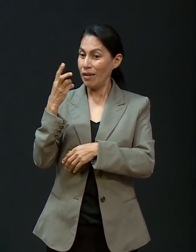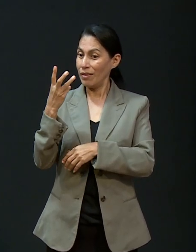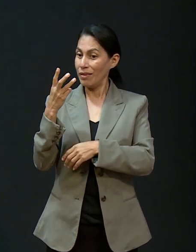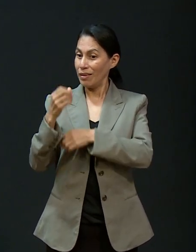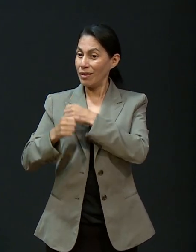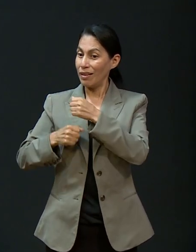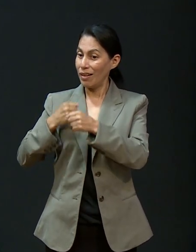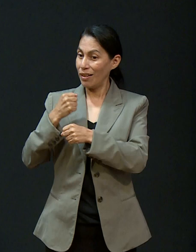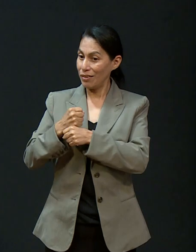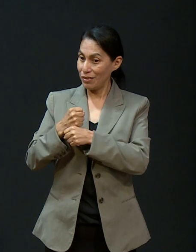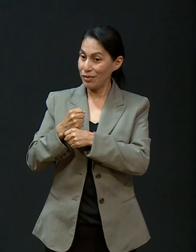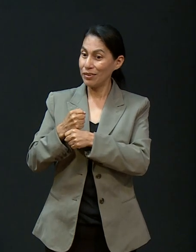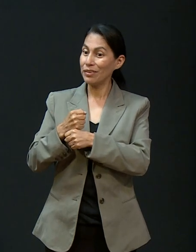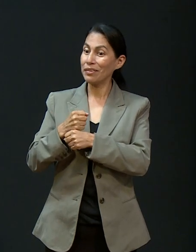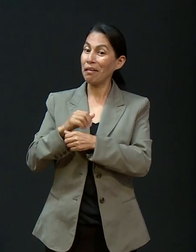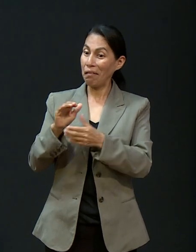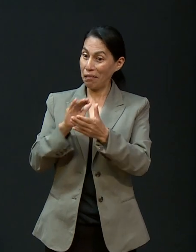casado.